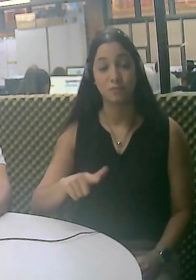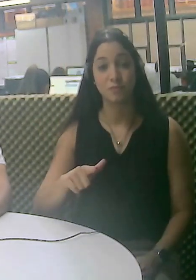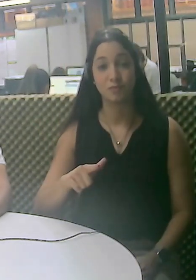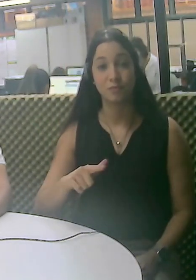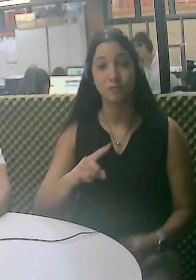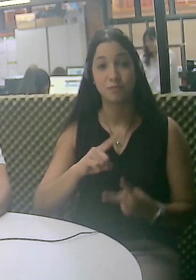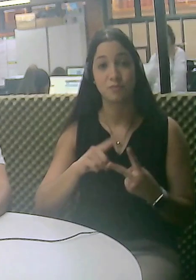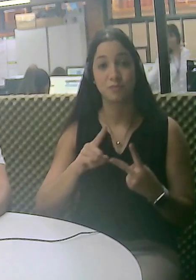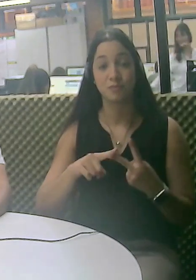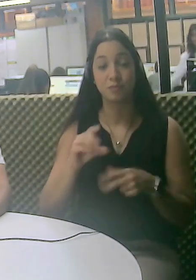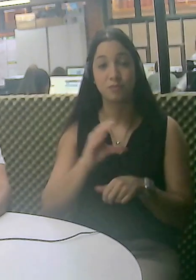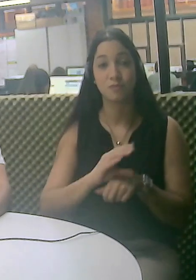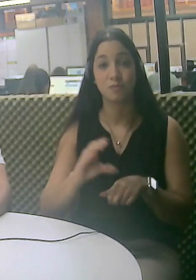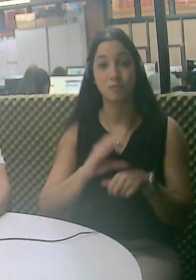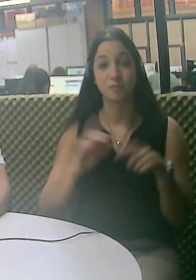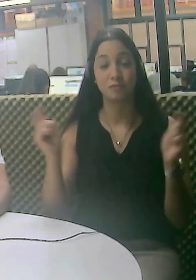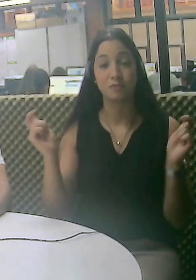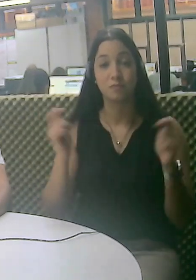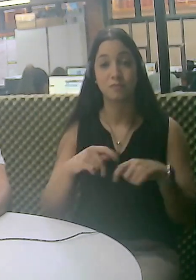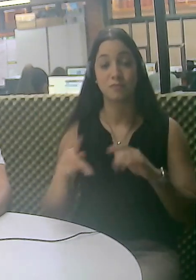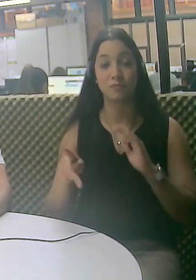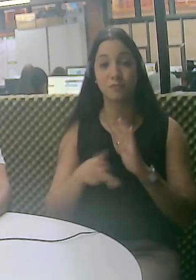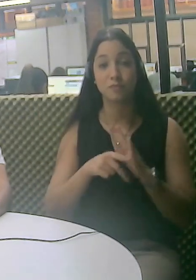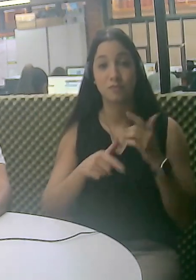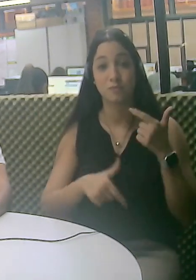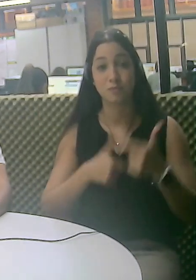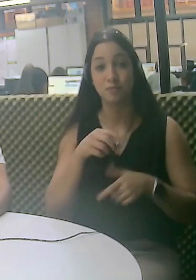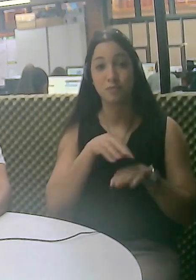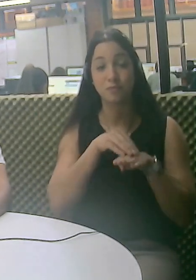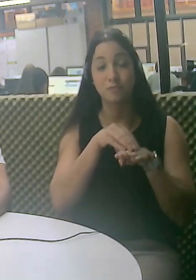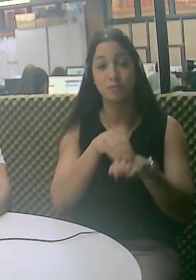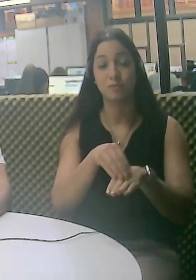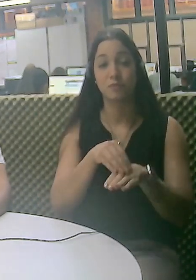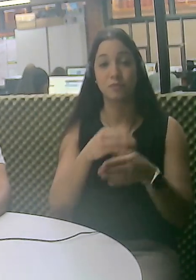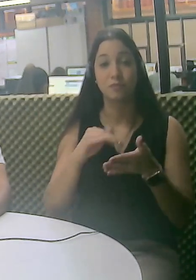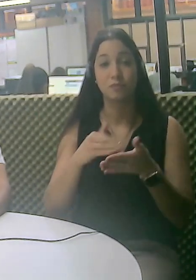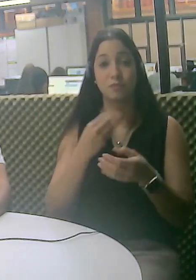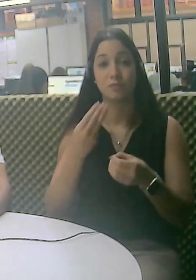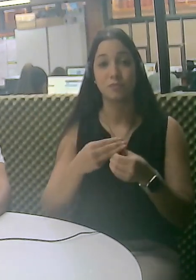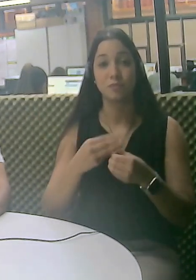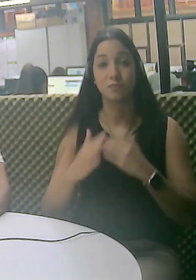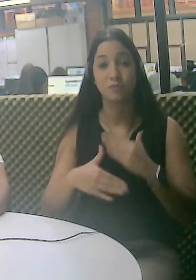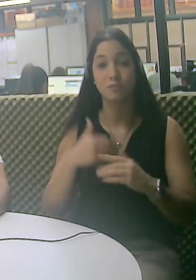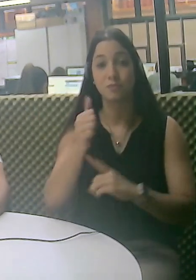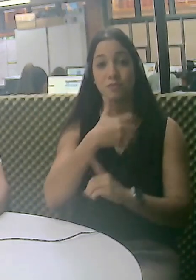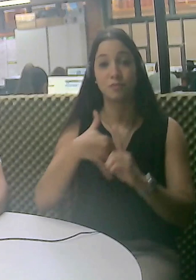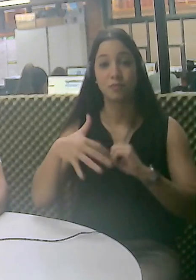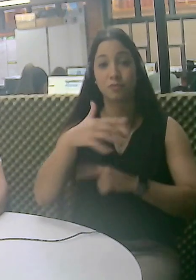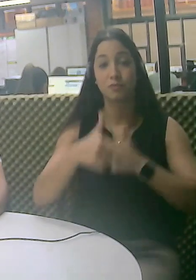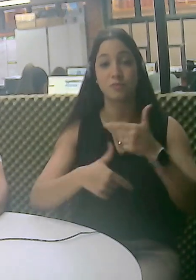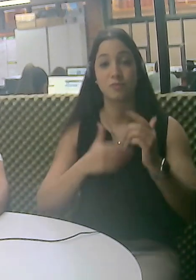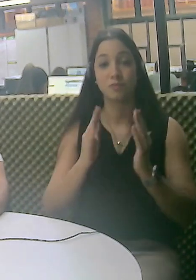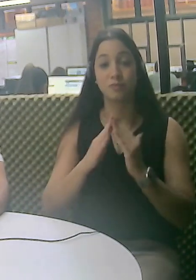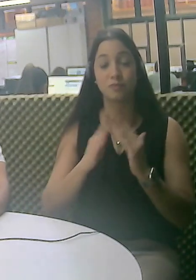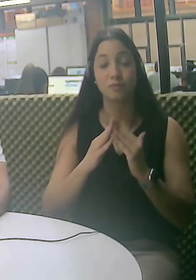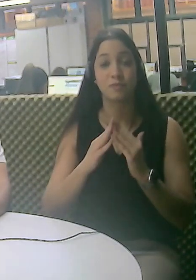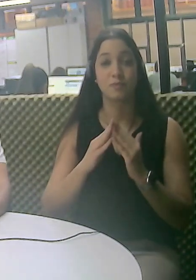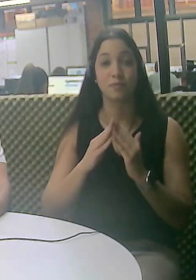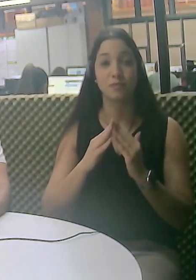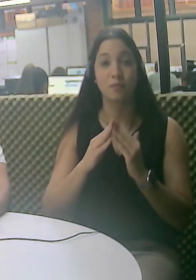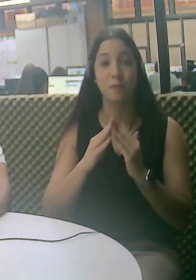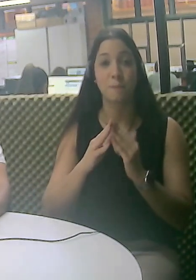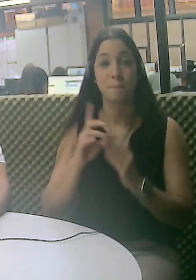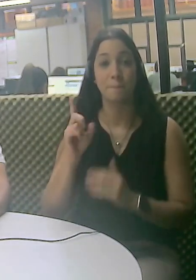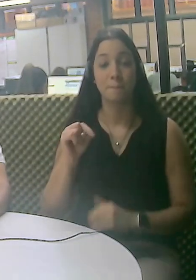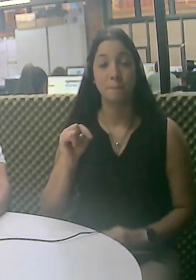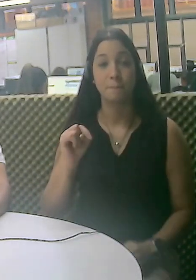primeiras capacitações do ano viabilizadas por meio de serviço itinerante da Secretaria Municipal de Desenvolvimento Social, Trabalho e Habitação